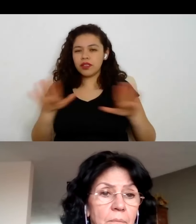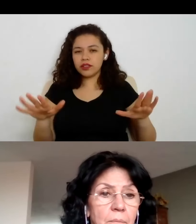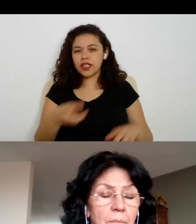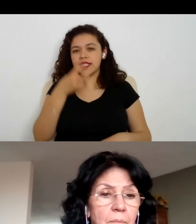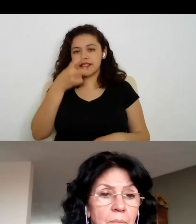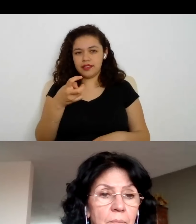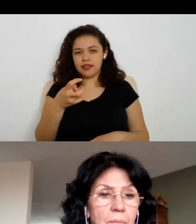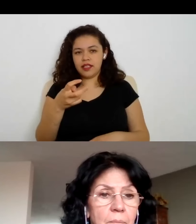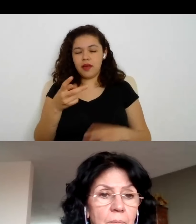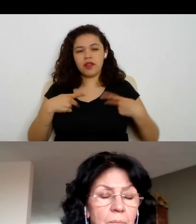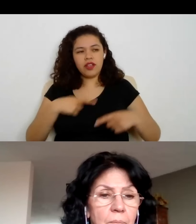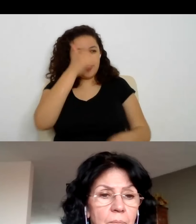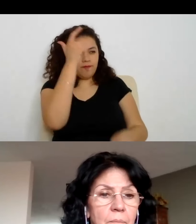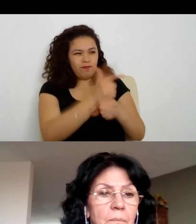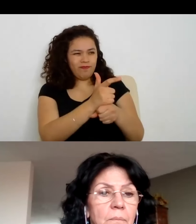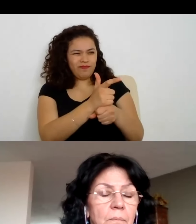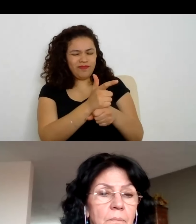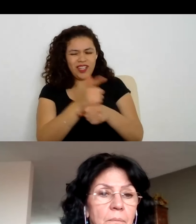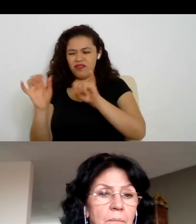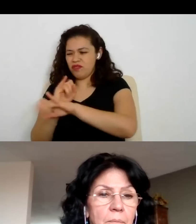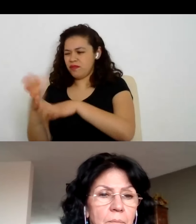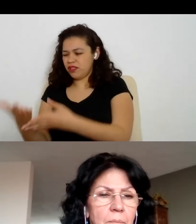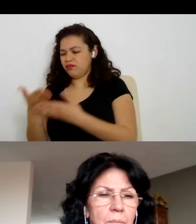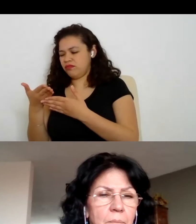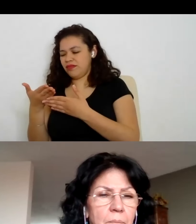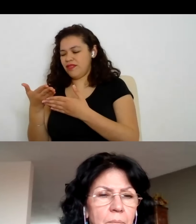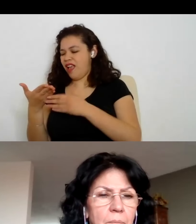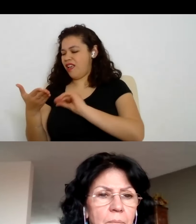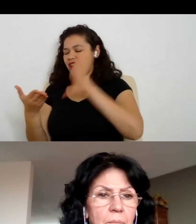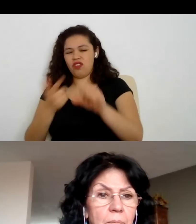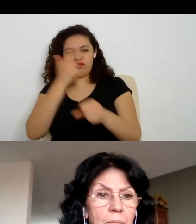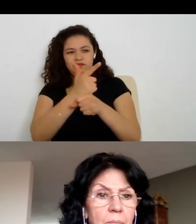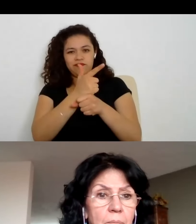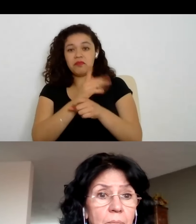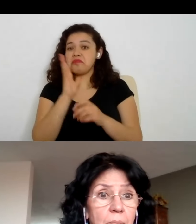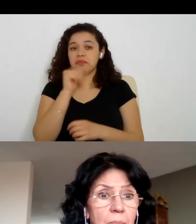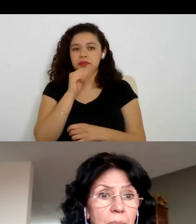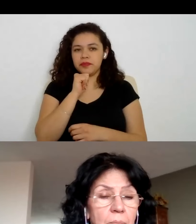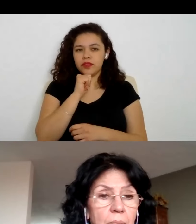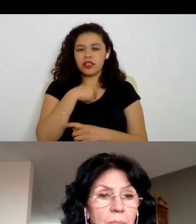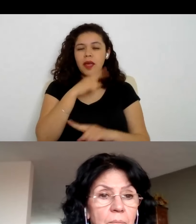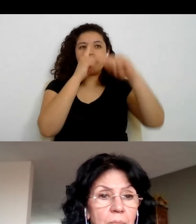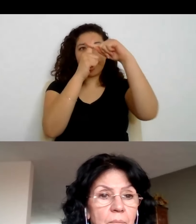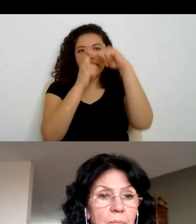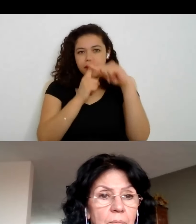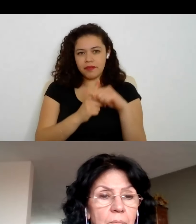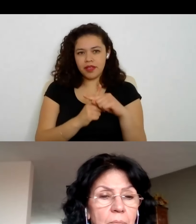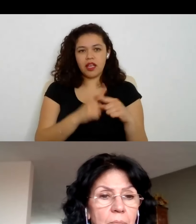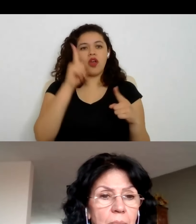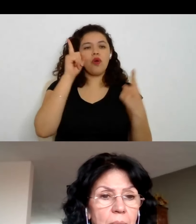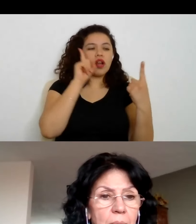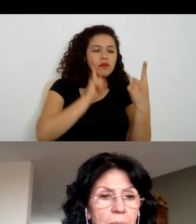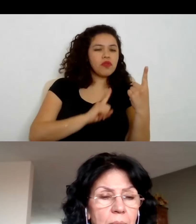no pueden identificar a una persona. O sea, aunque aunque los vayas así sumando, lo que les decía, ¿no? Una